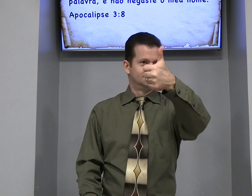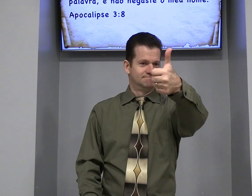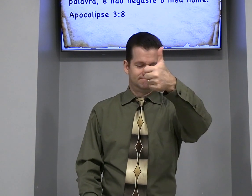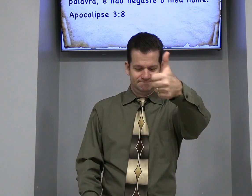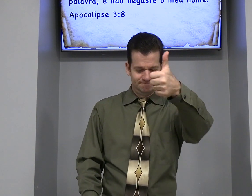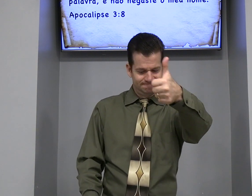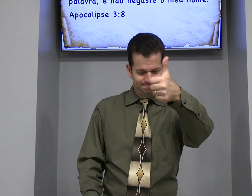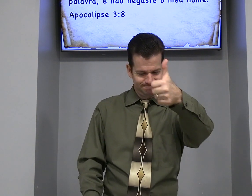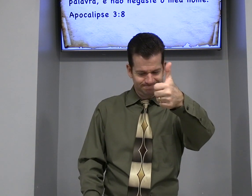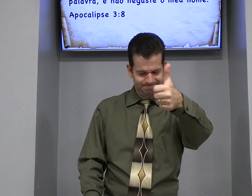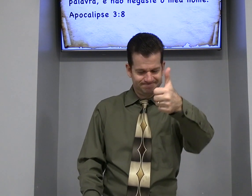Era boa.